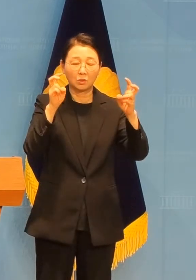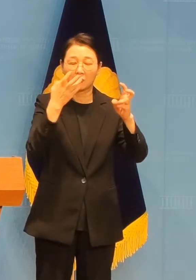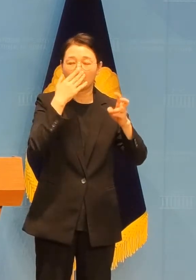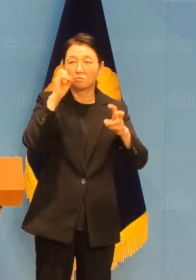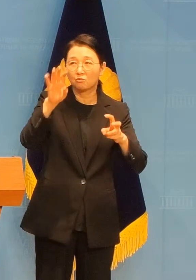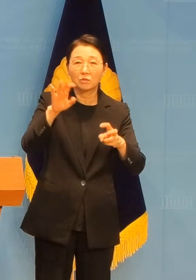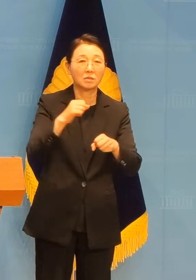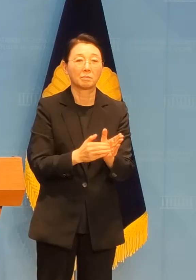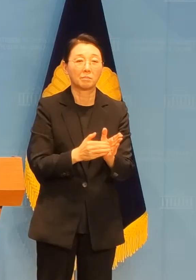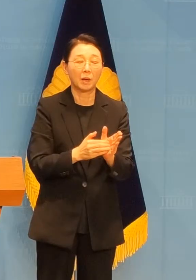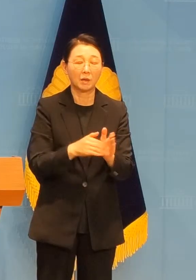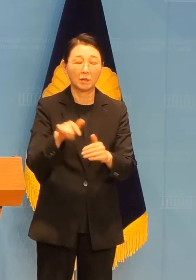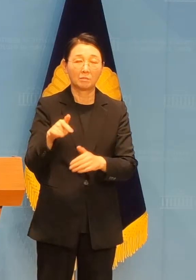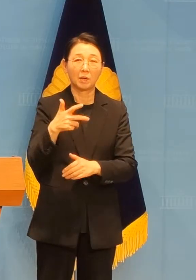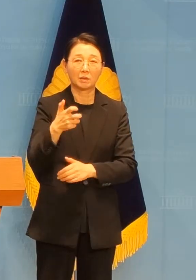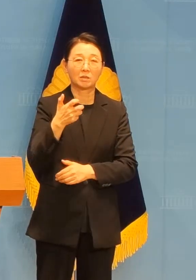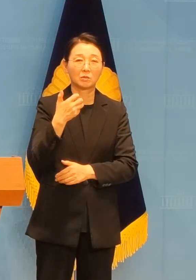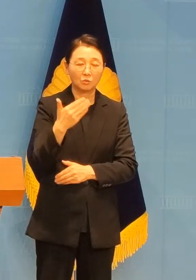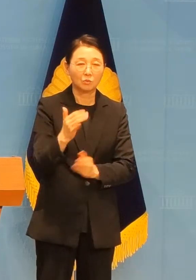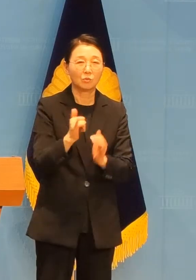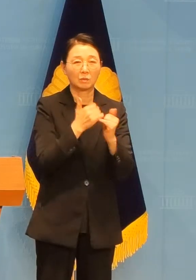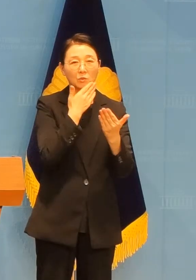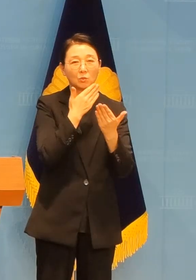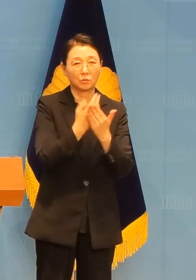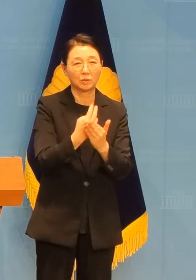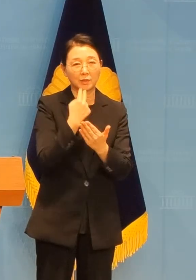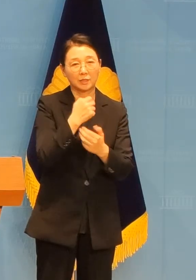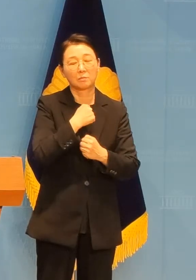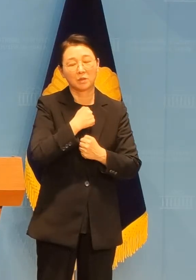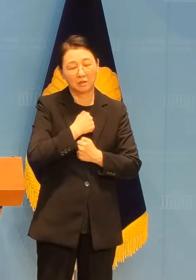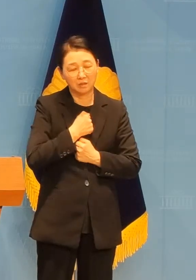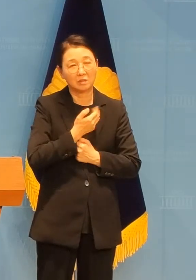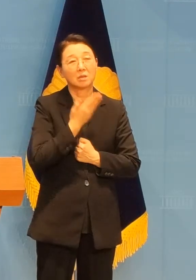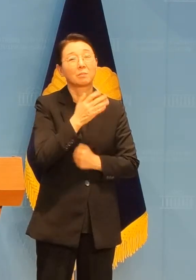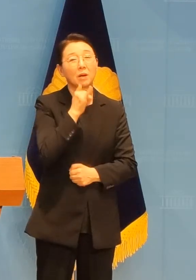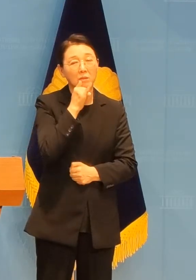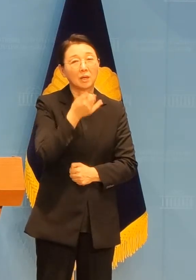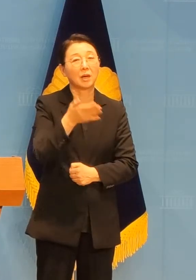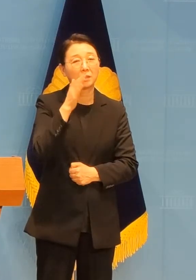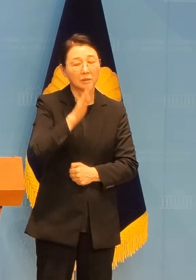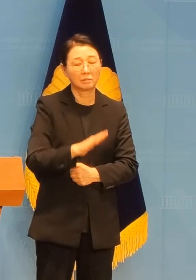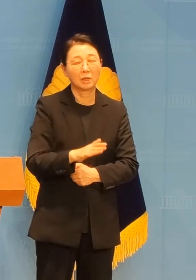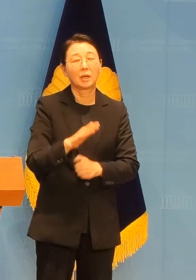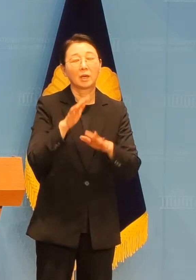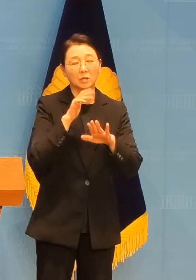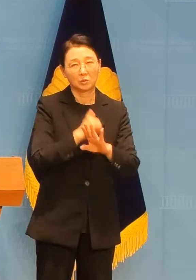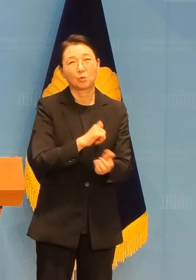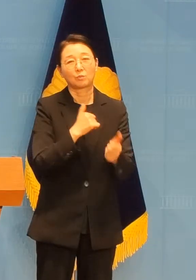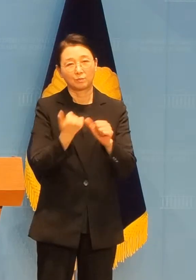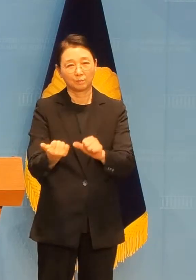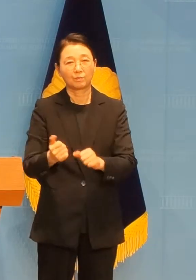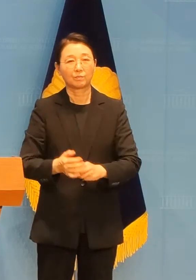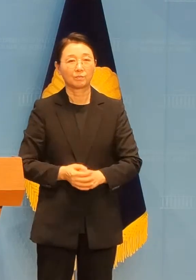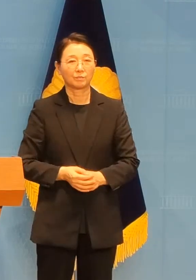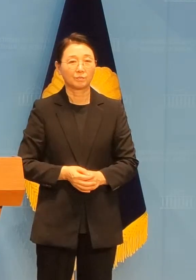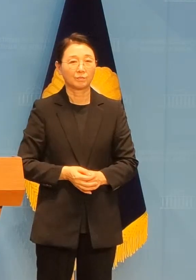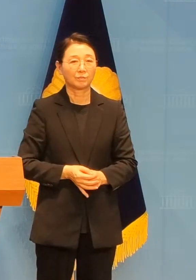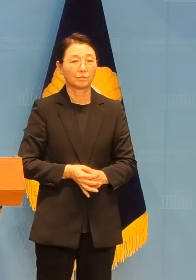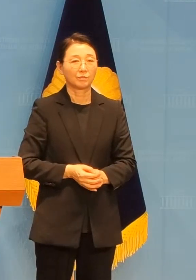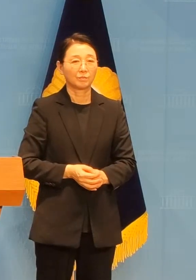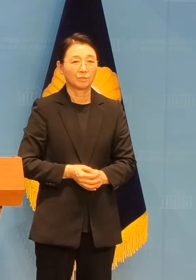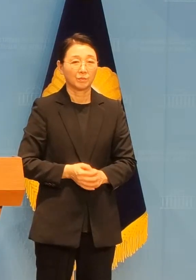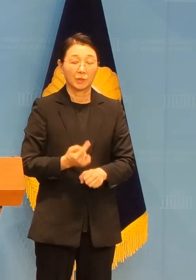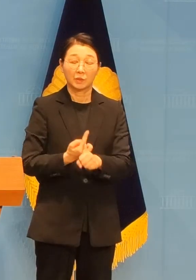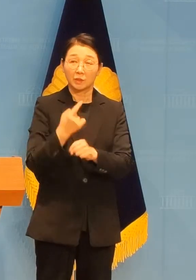묵인했고 107명의 소중한 생명을 지킬 수 있었던 막중한 기회를 놓쳤습니다.